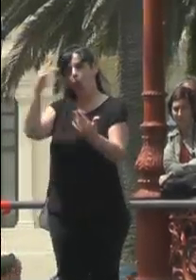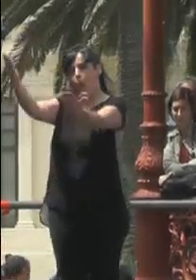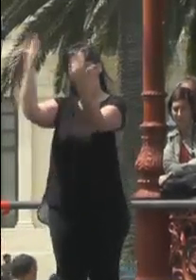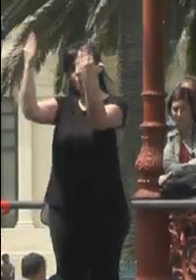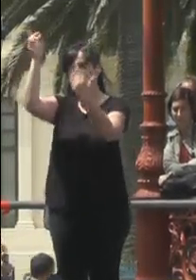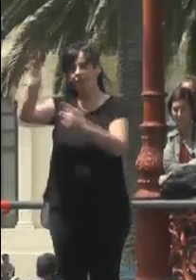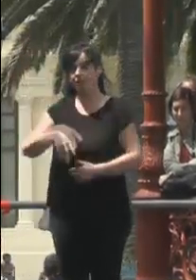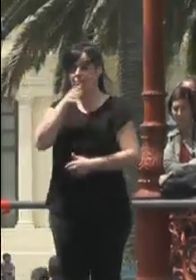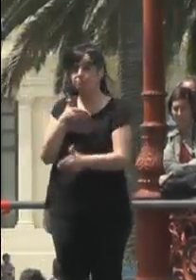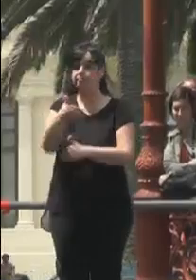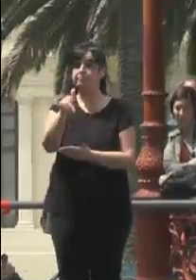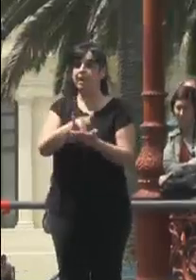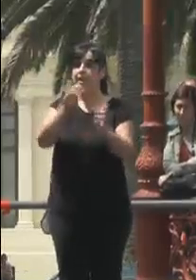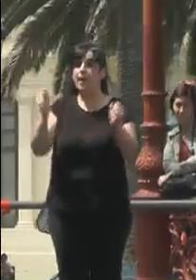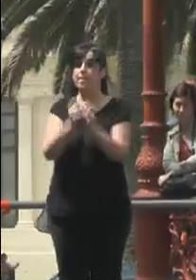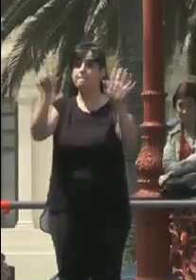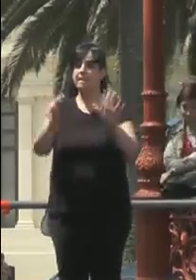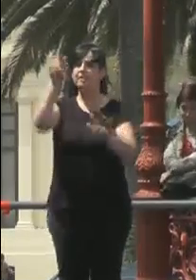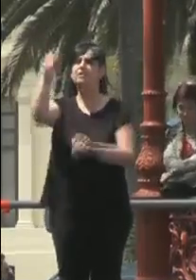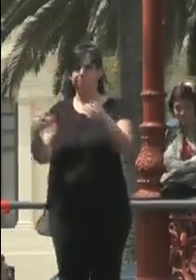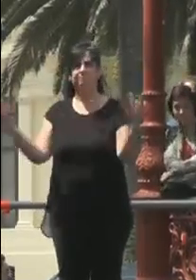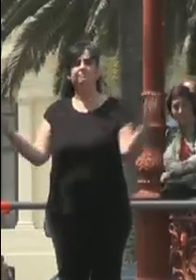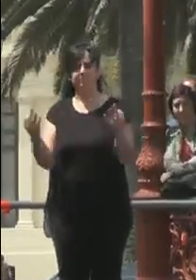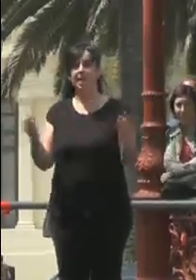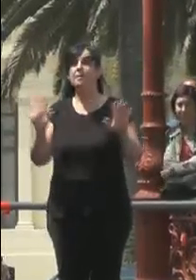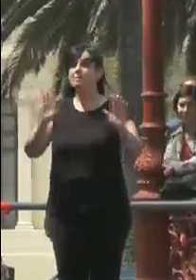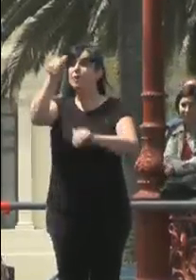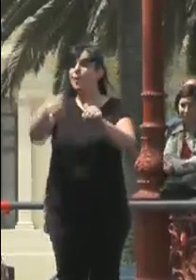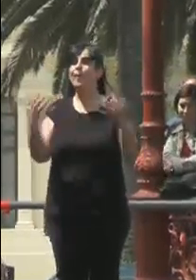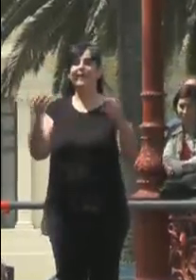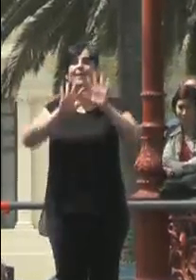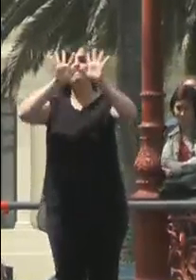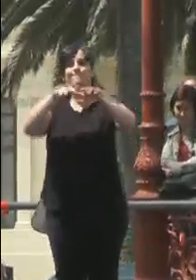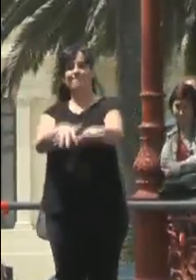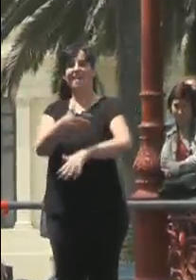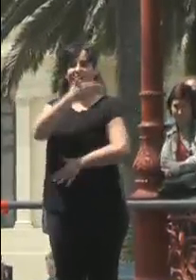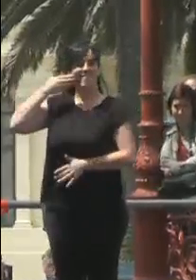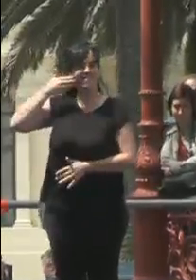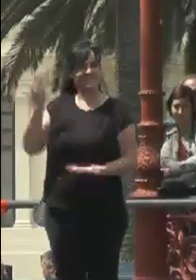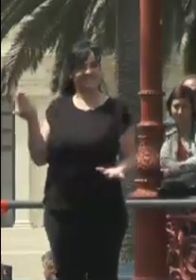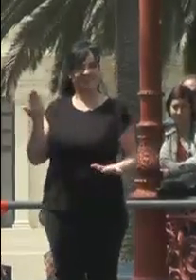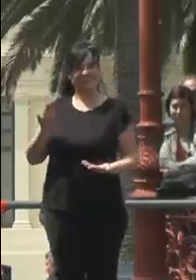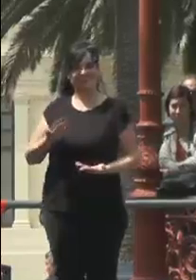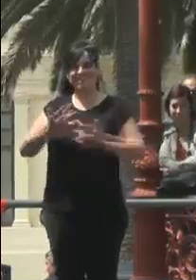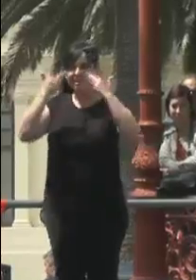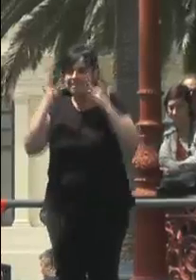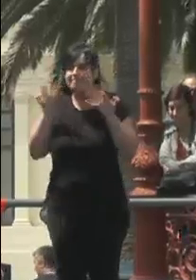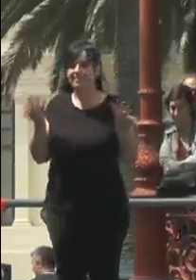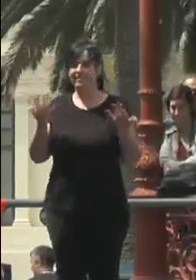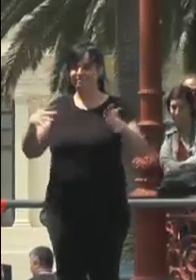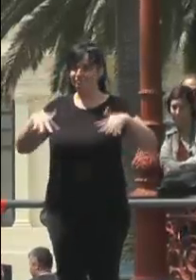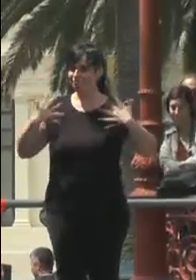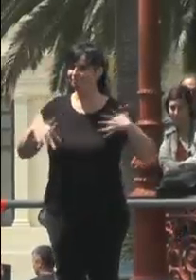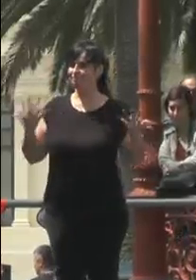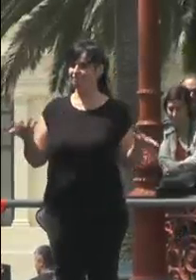día 26 teñen que ir a votar en Marea, a votar a dignidade, a decencia, a